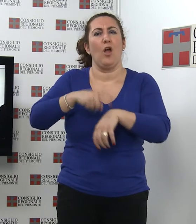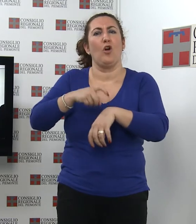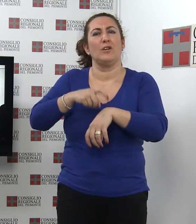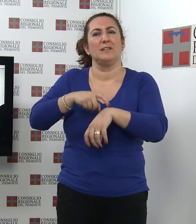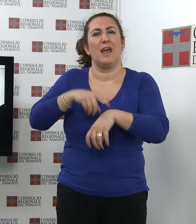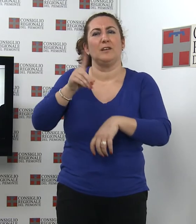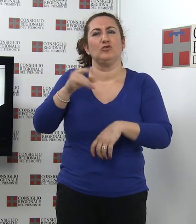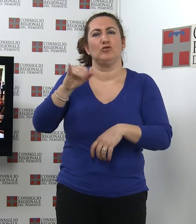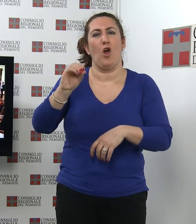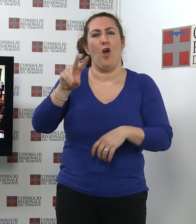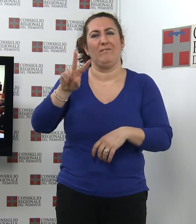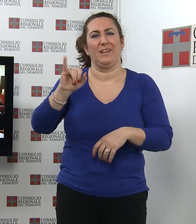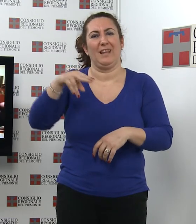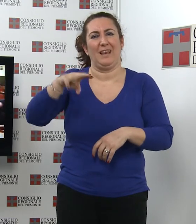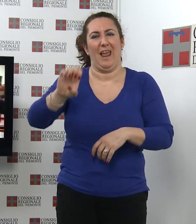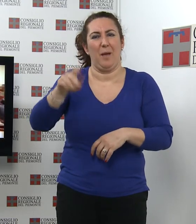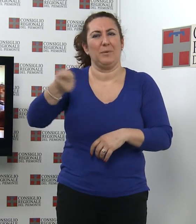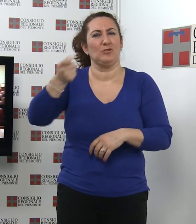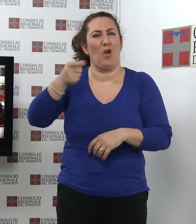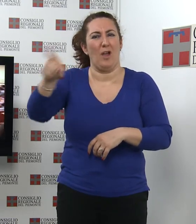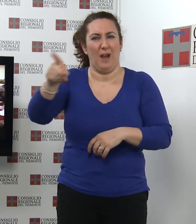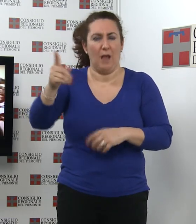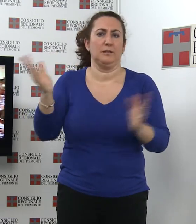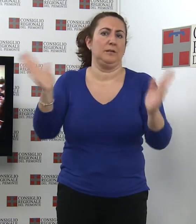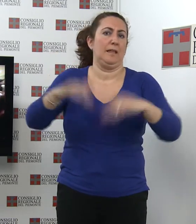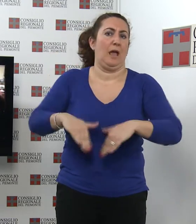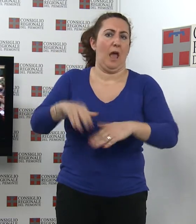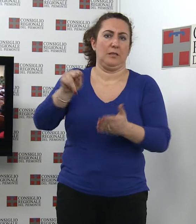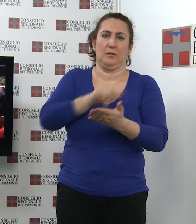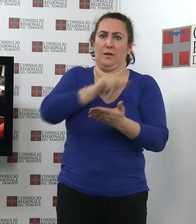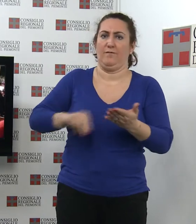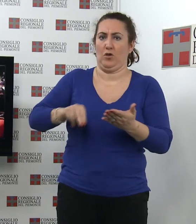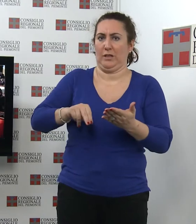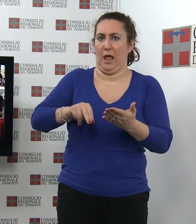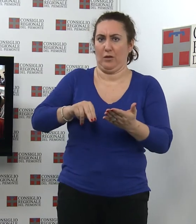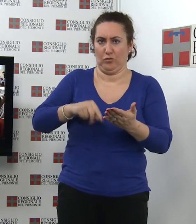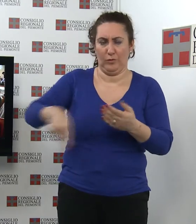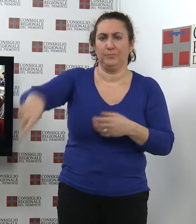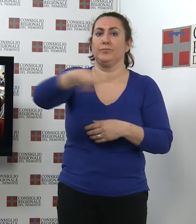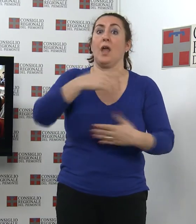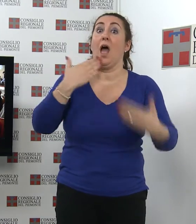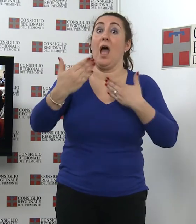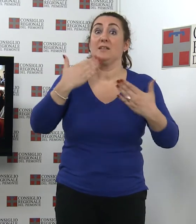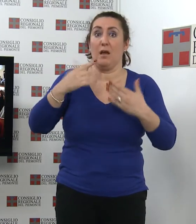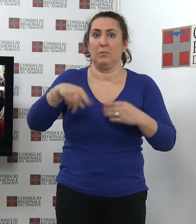Giovine, pensionati, e la surroga con la prima esclusa della stessa lista. L'Assemblea ha poi effettuato alcune nomine.